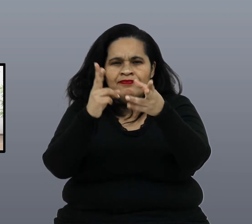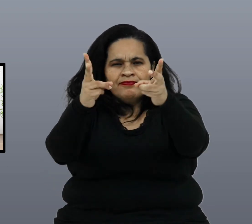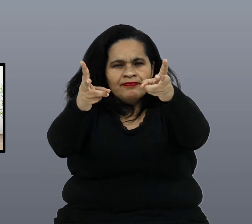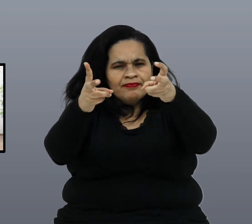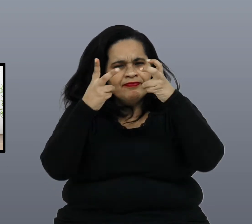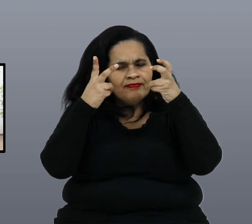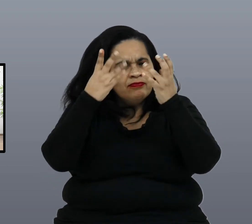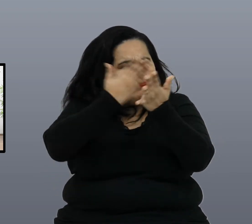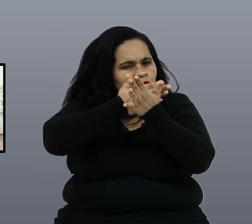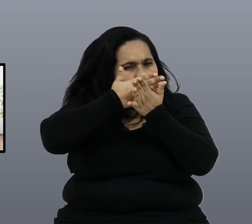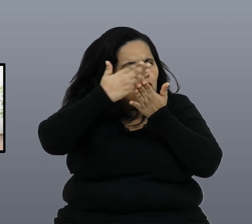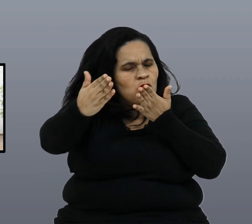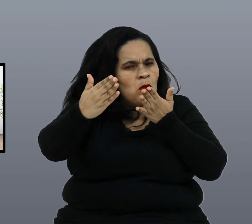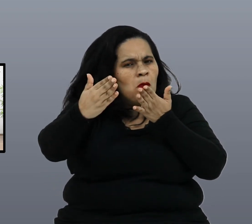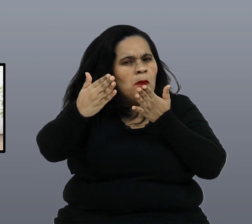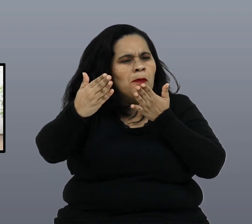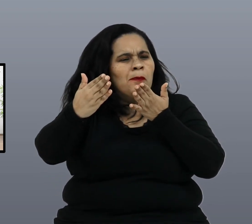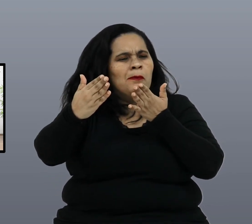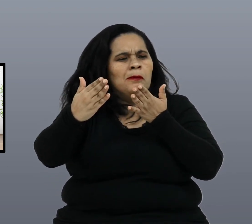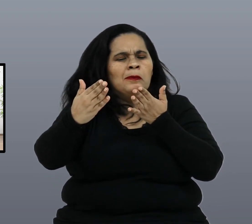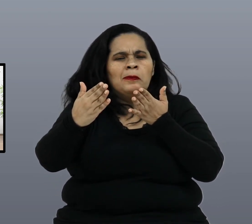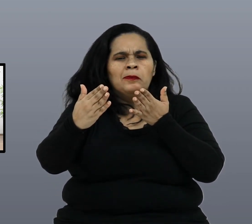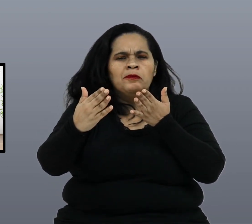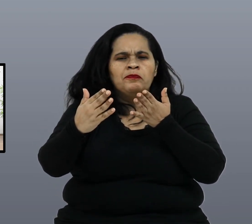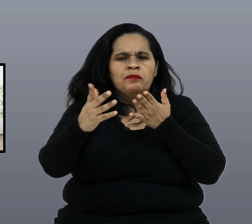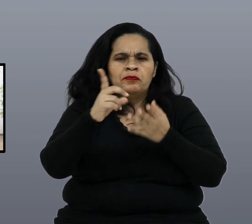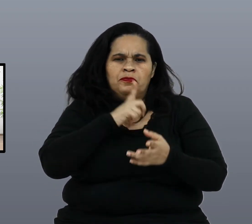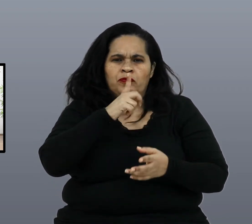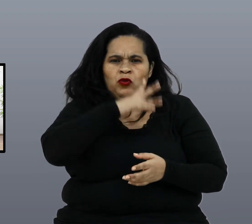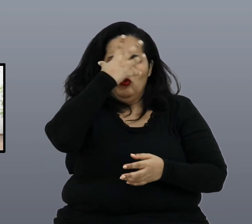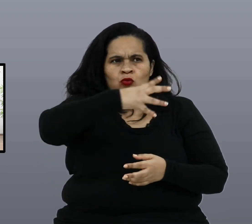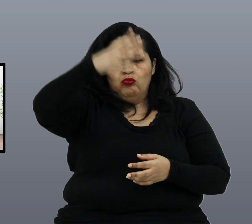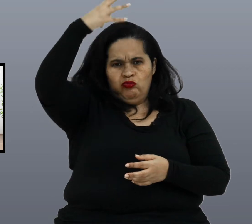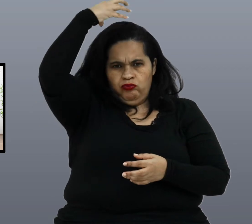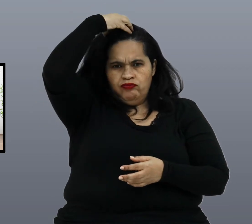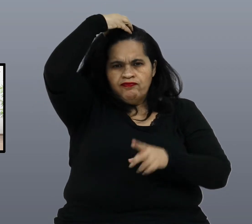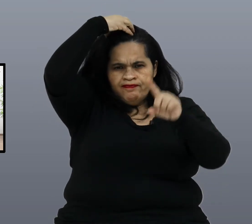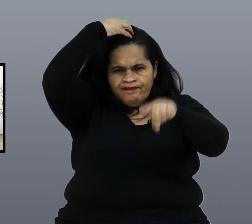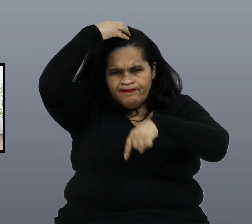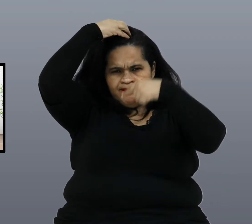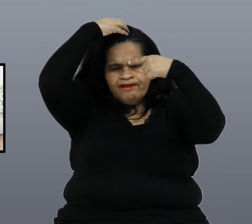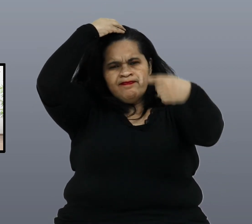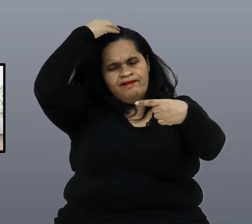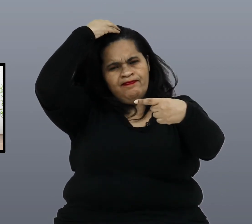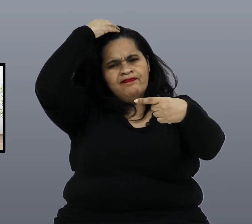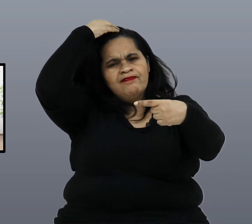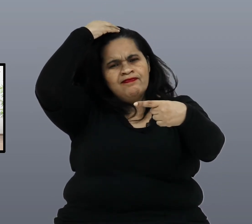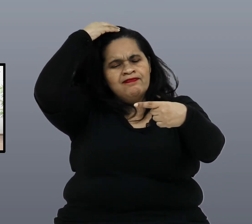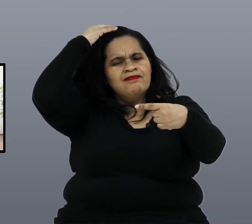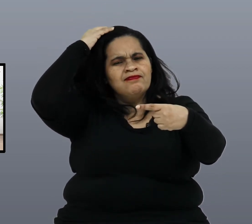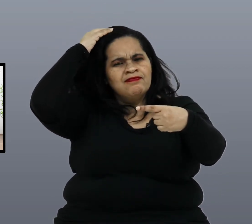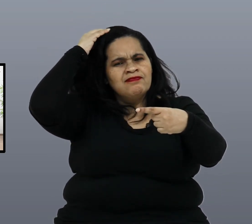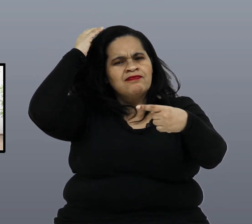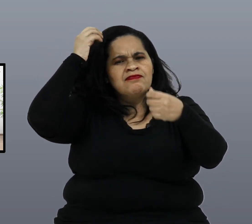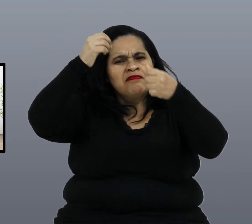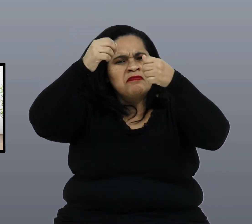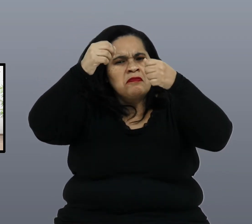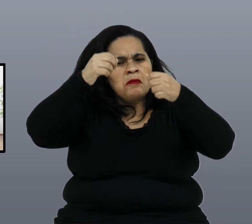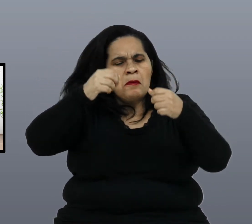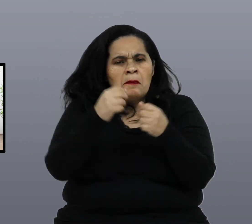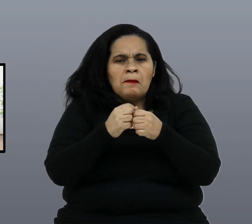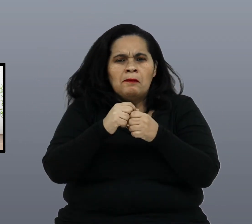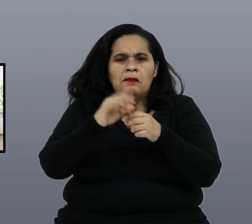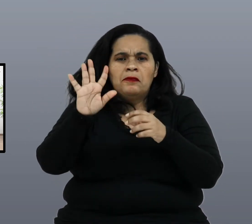recusa lá no princípio as iguarias do rei, depois ele passa pela mão na parede, ele passa ali os